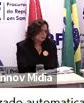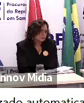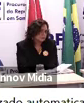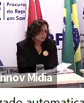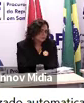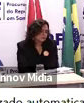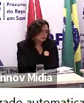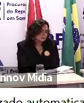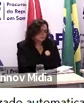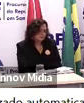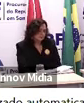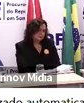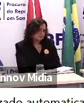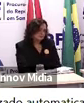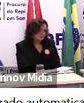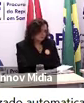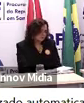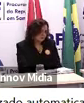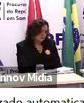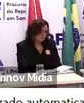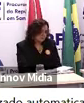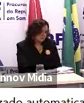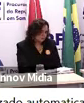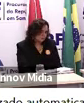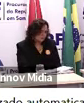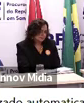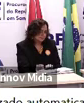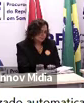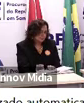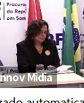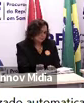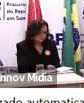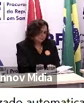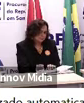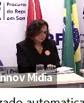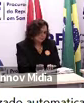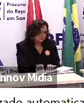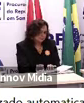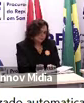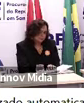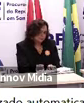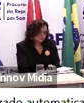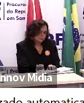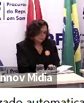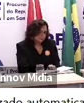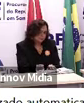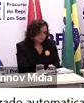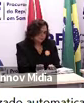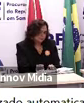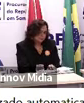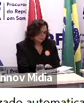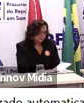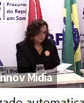IMP chegou chegou nesse ponto de ato libidinoso chegou no ponto de fazer a pessoa ter nudez essas coisas na minha